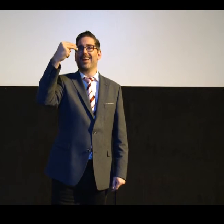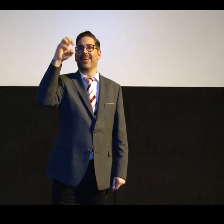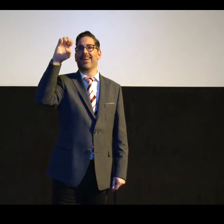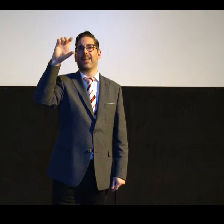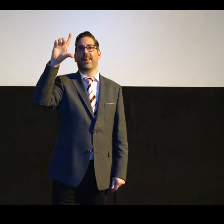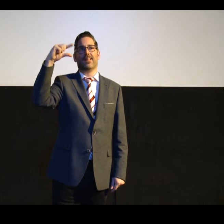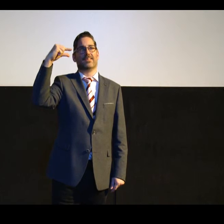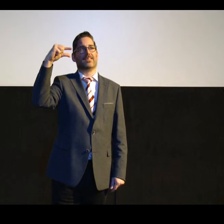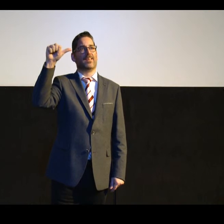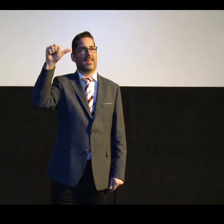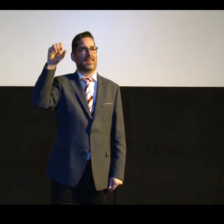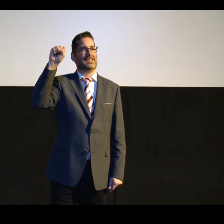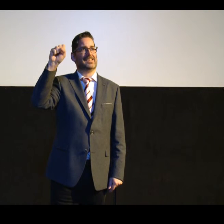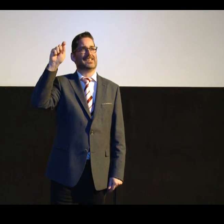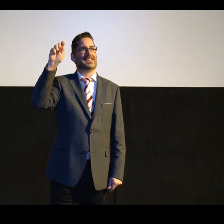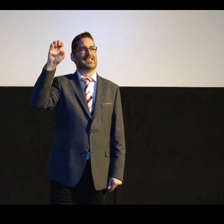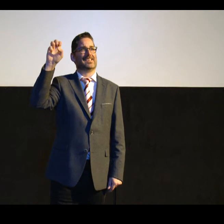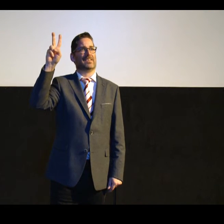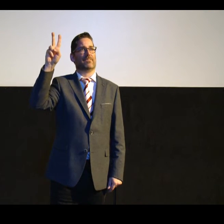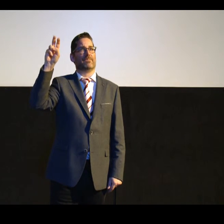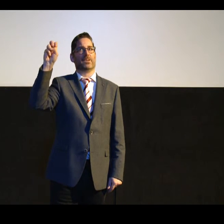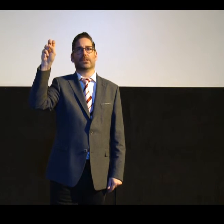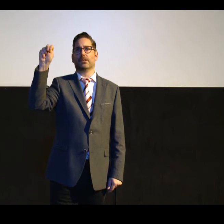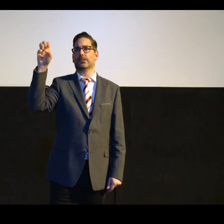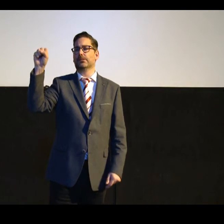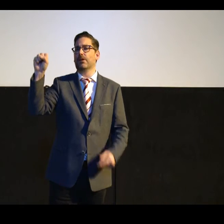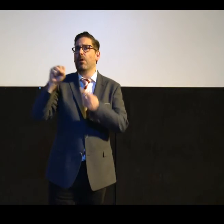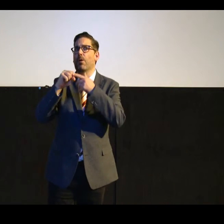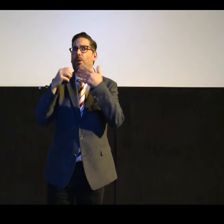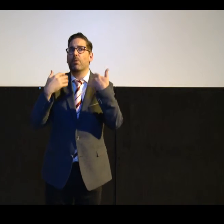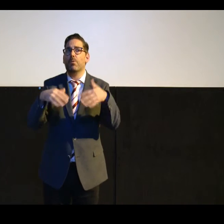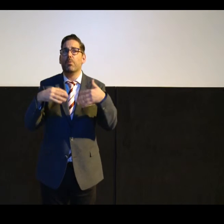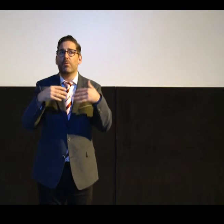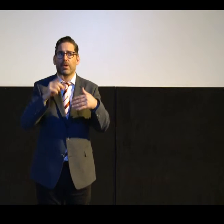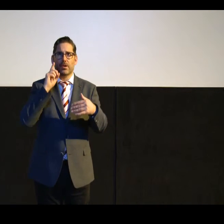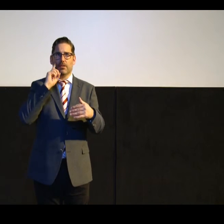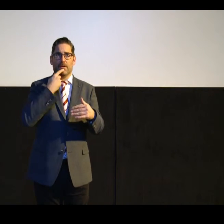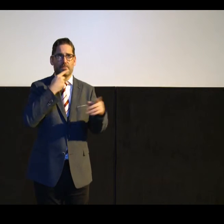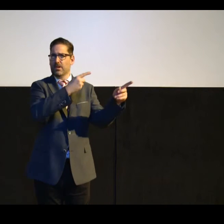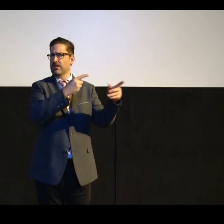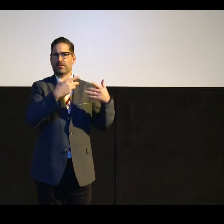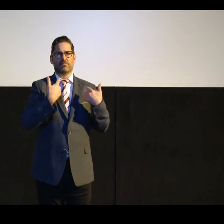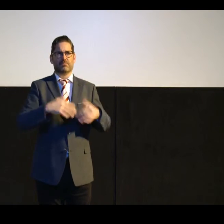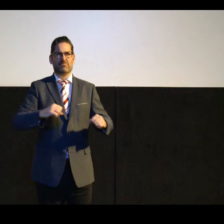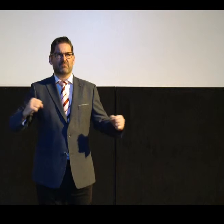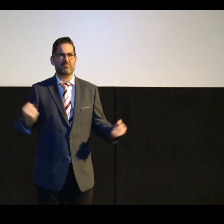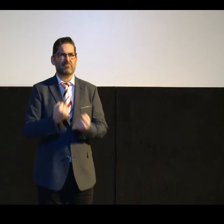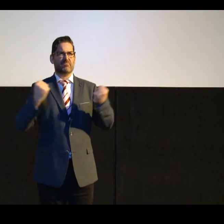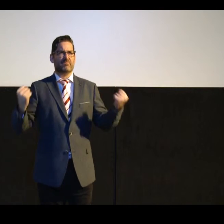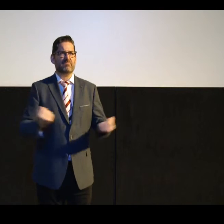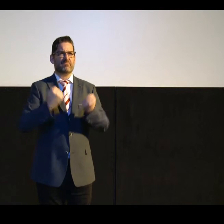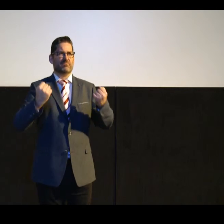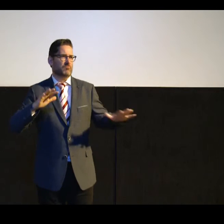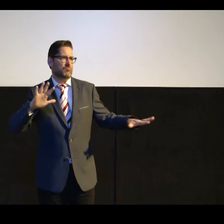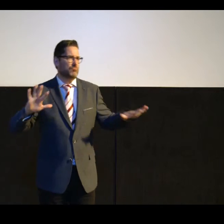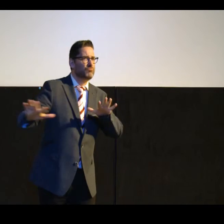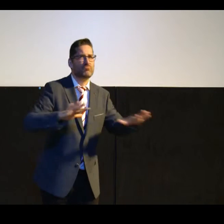desde Hungría, Adam, y desde Suiza, perdón,